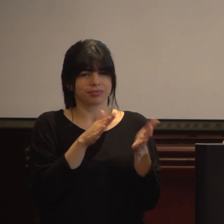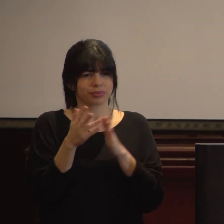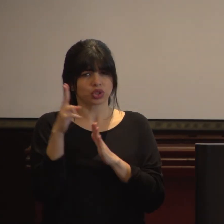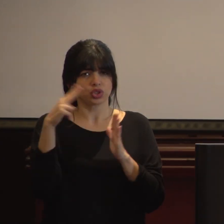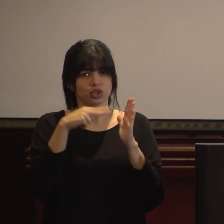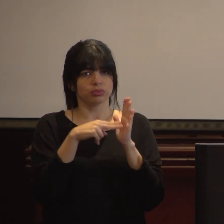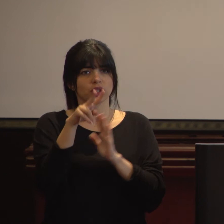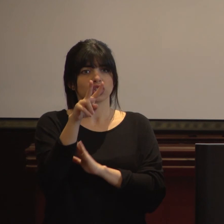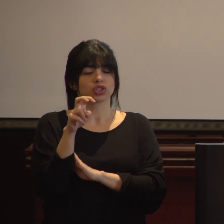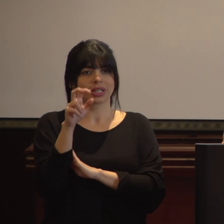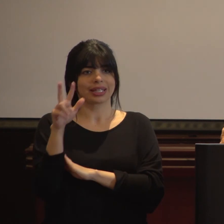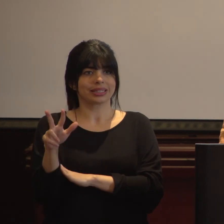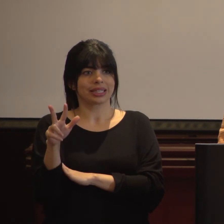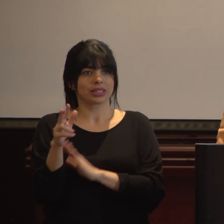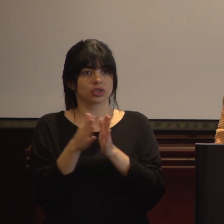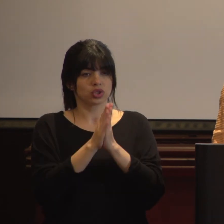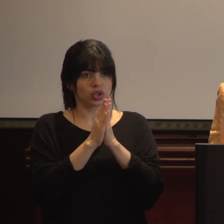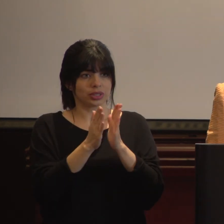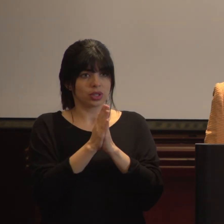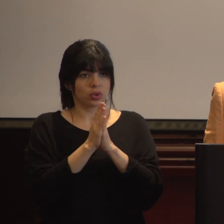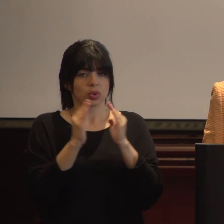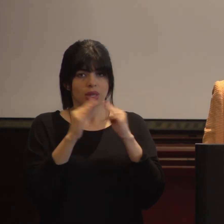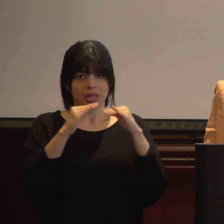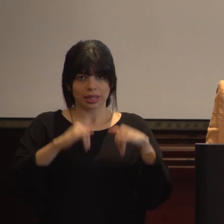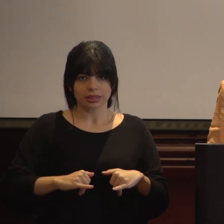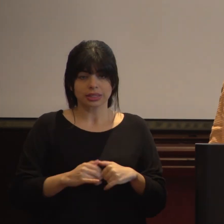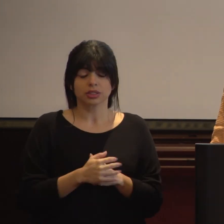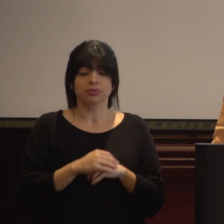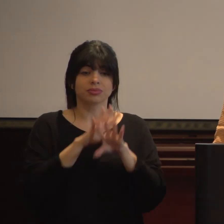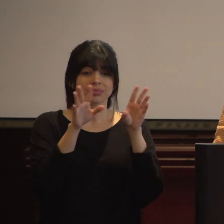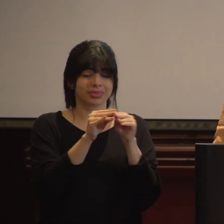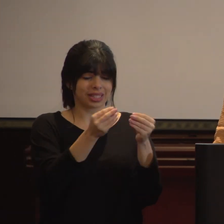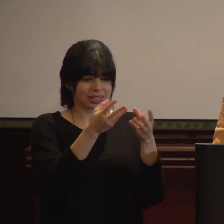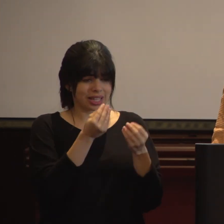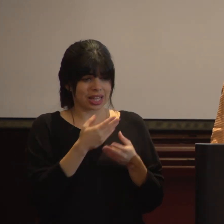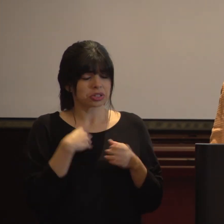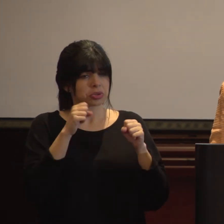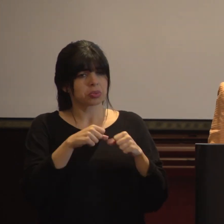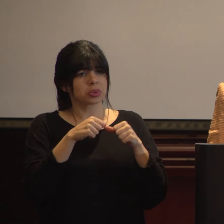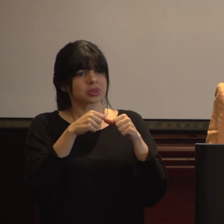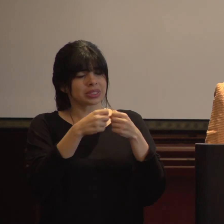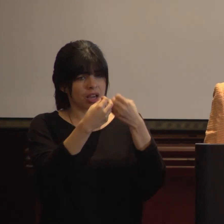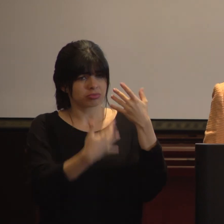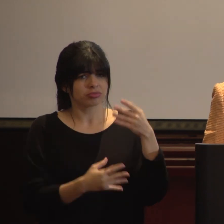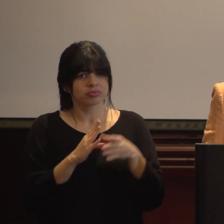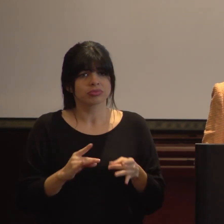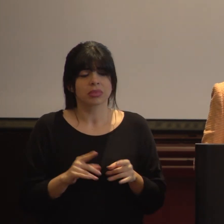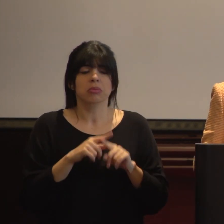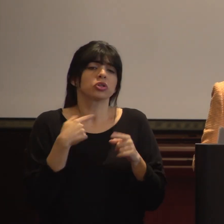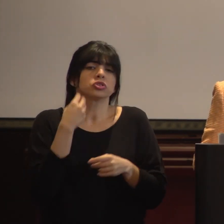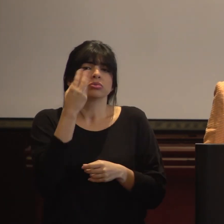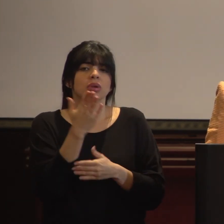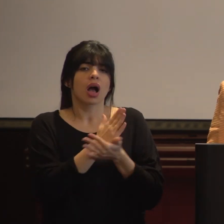de 2203 solicitudes de asilo con estos datos Yo podría seguir sin embargo he dado solo